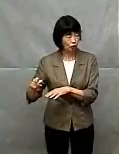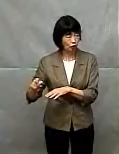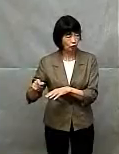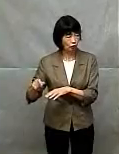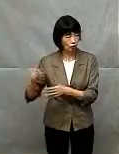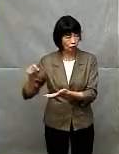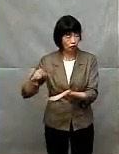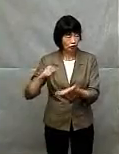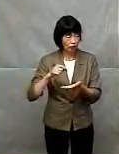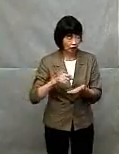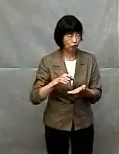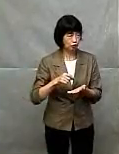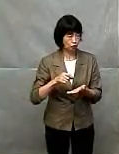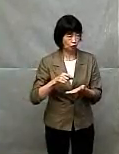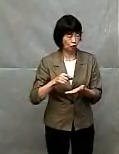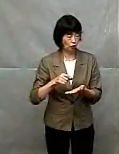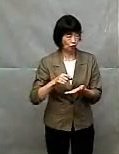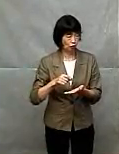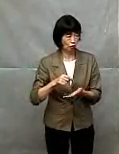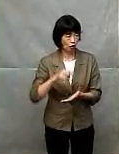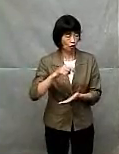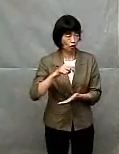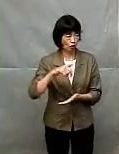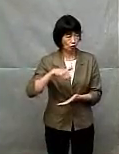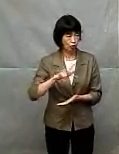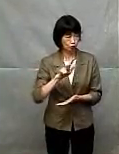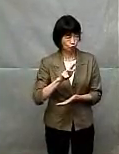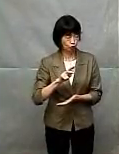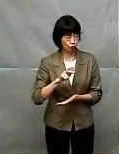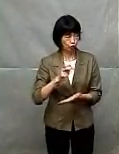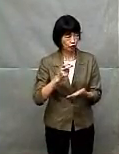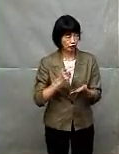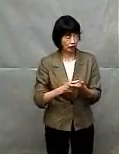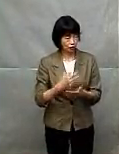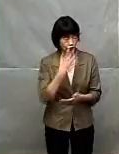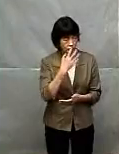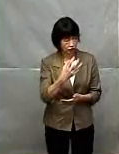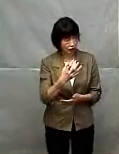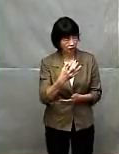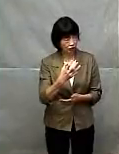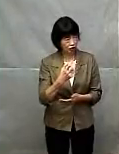てしまうとフル規格新幹線を目指すというところとの整合性はどうなるんでしょうか。